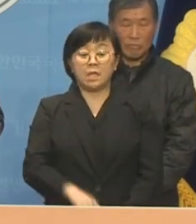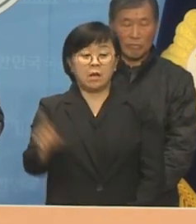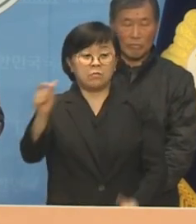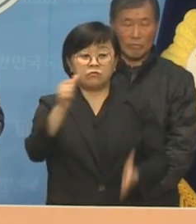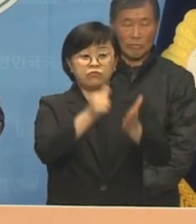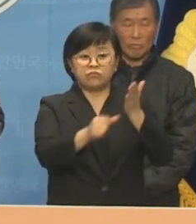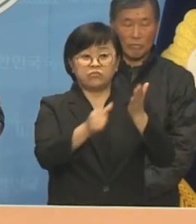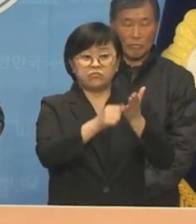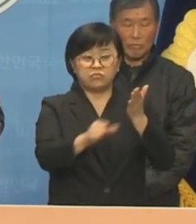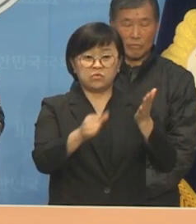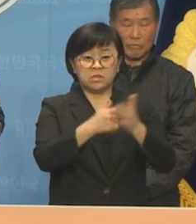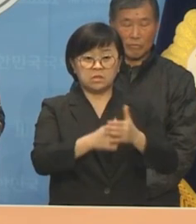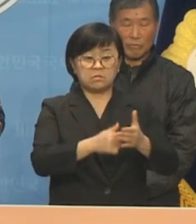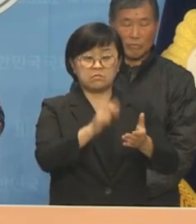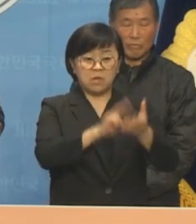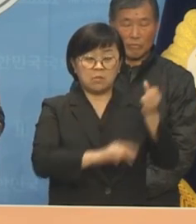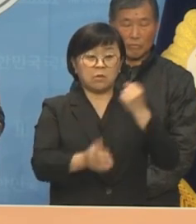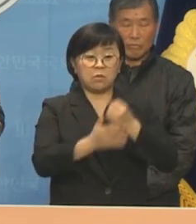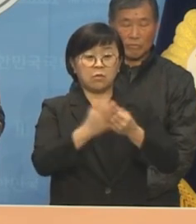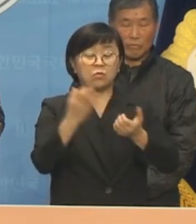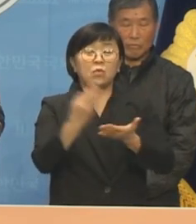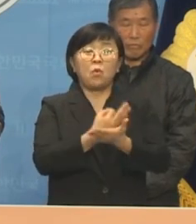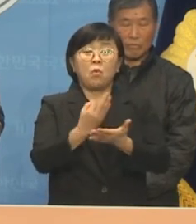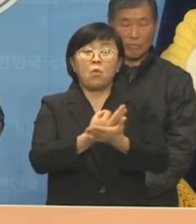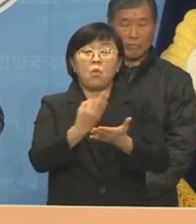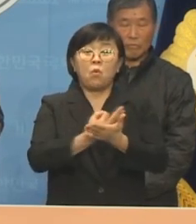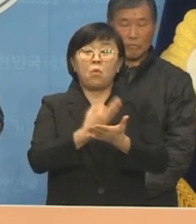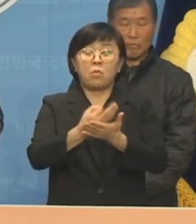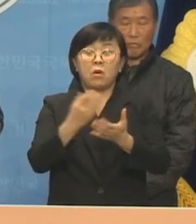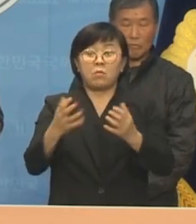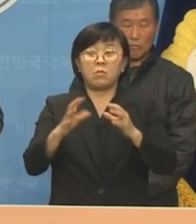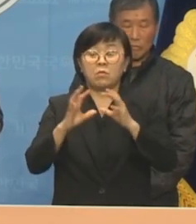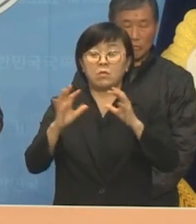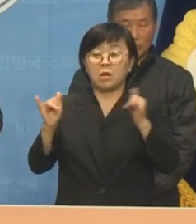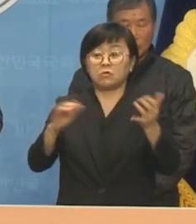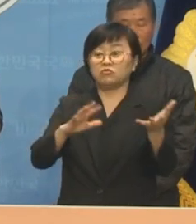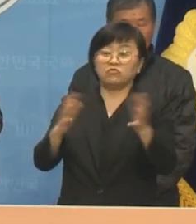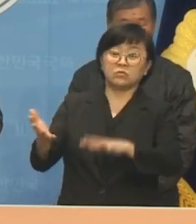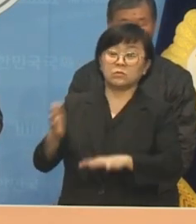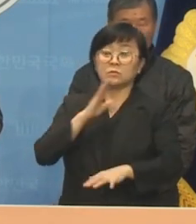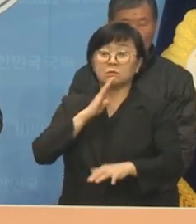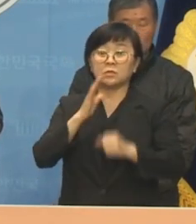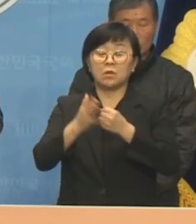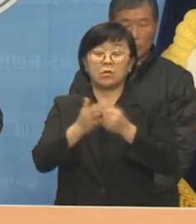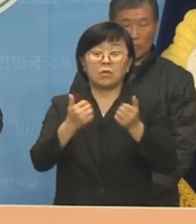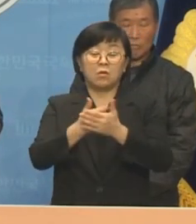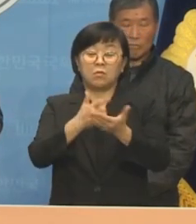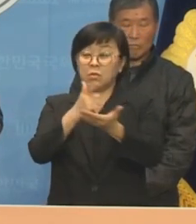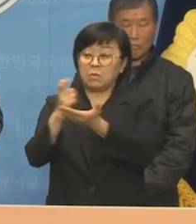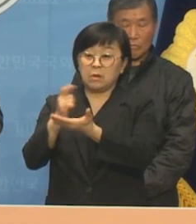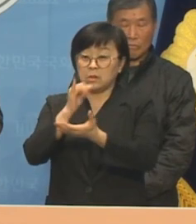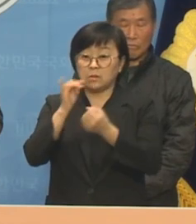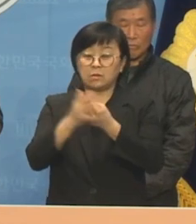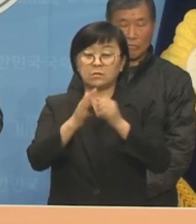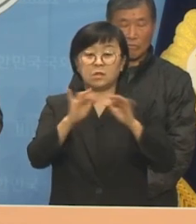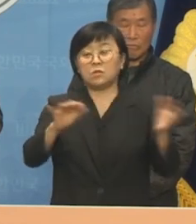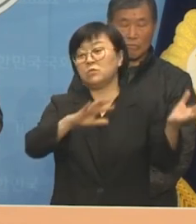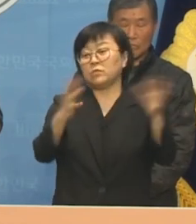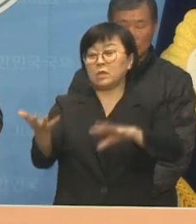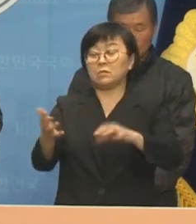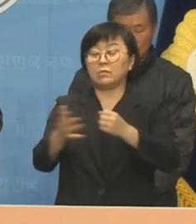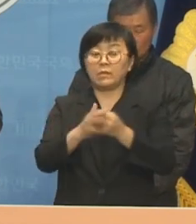무기든지 돈을 벌겠다고 하는 어느 나라 가서 대량으로 민간인들을 아무리 많이 죽여도 아무리 불발탄이 남아서 사람들이 나중에